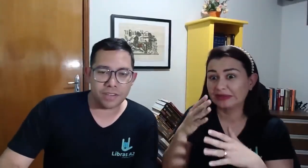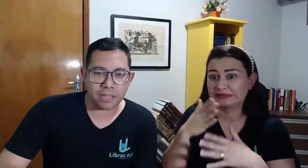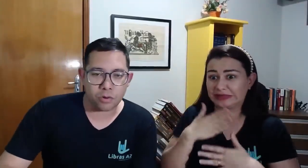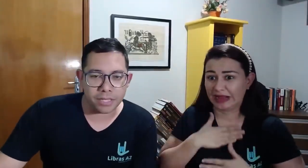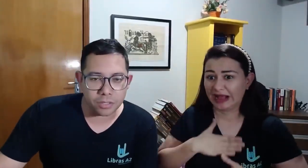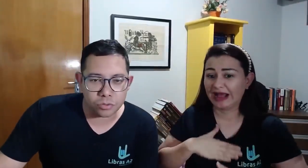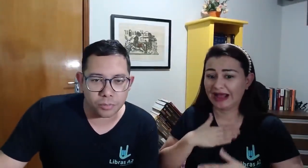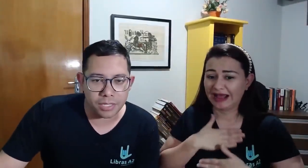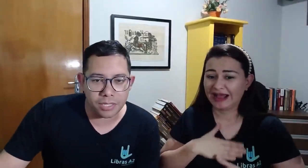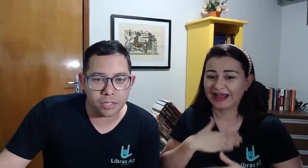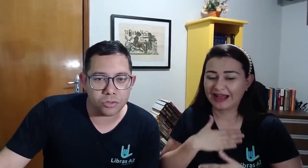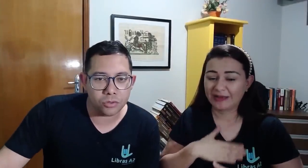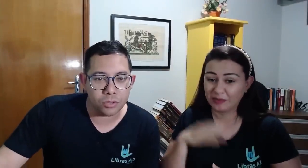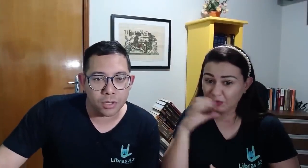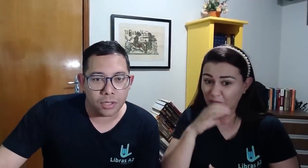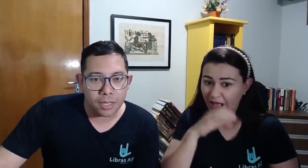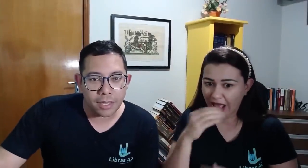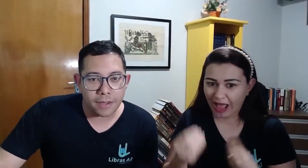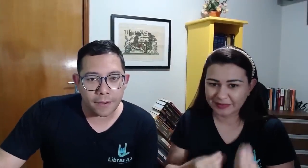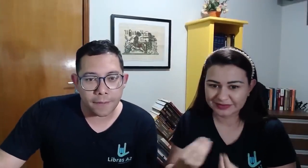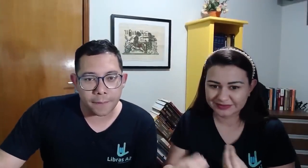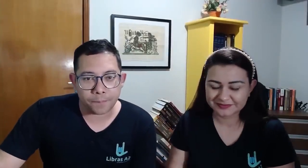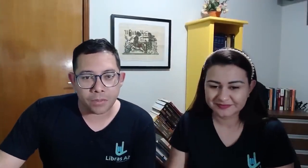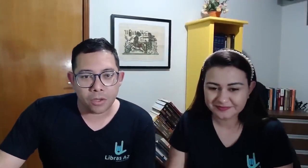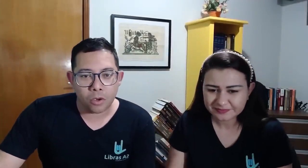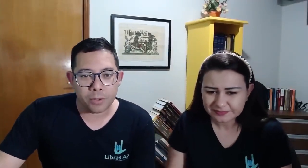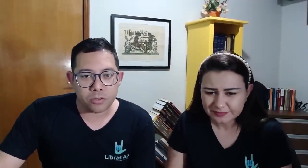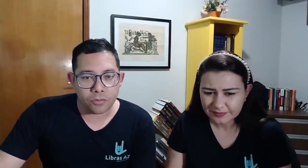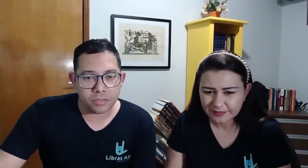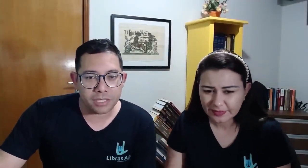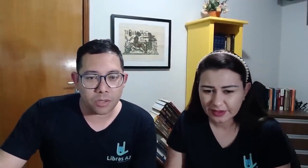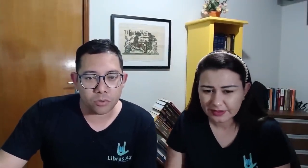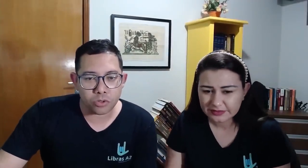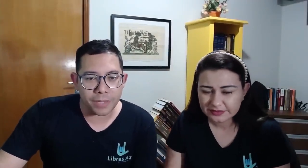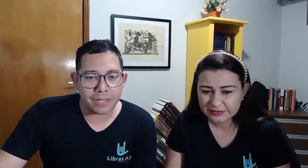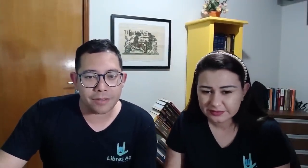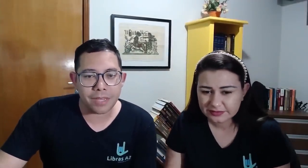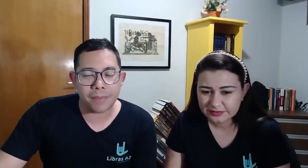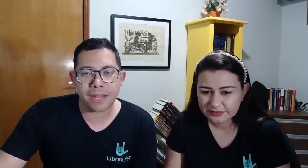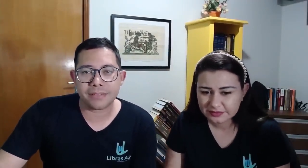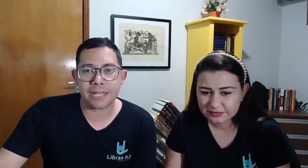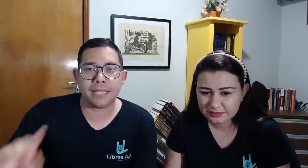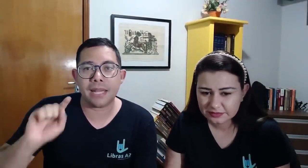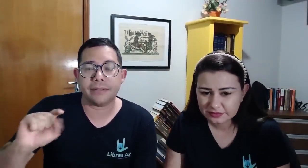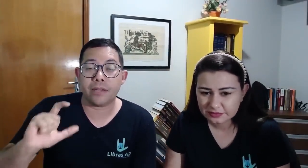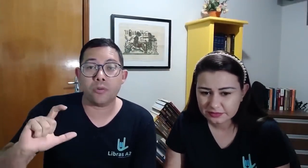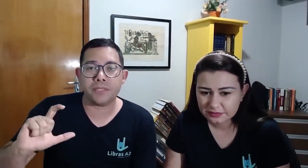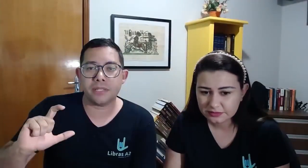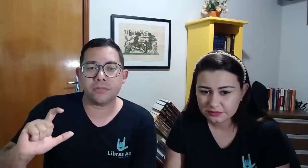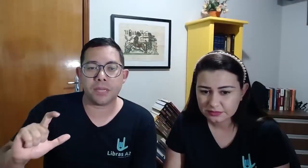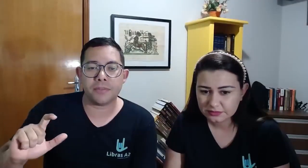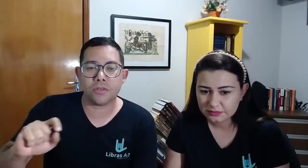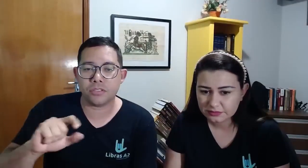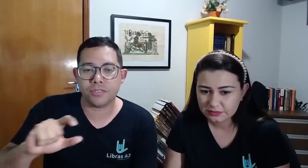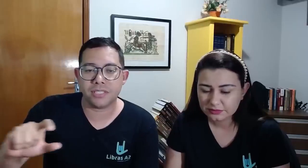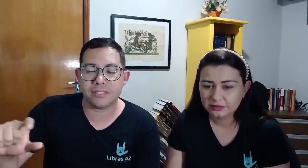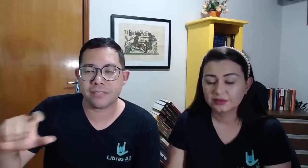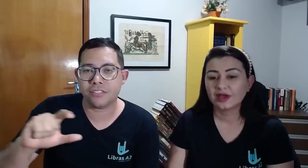estar comentando sobre isso. O pessoal falou assim que tem alguns comentários que aparecem na tela. Tem a opção, tá, pessoal? Se você está